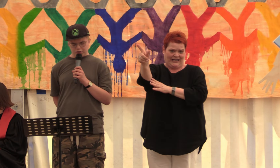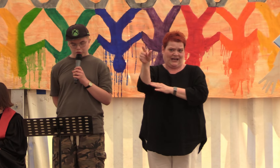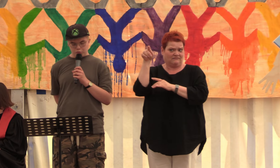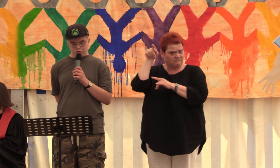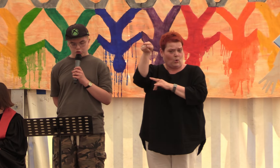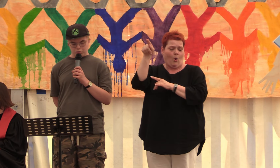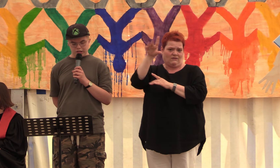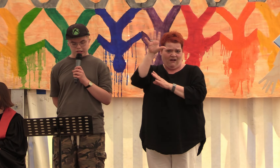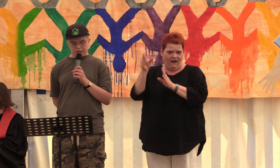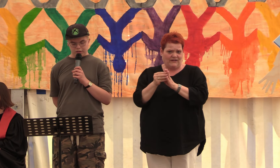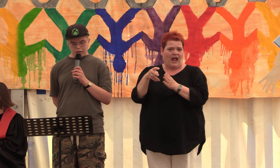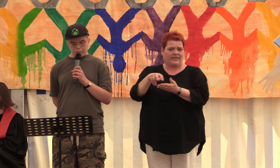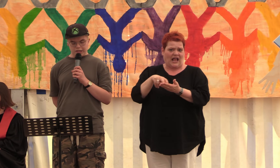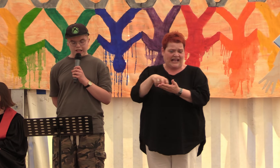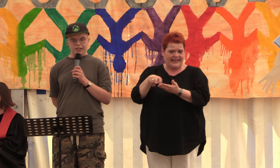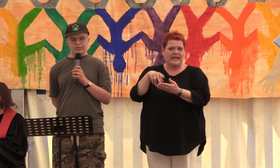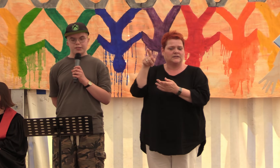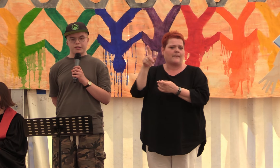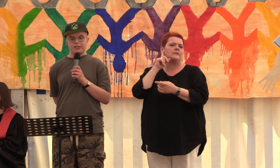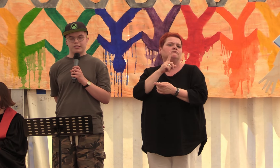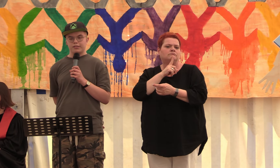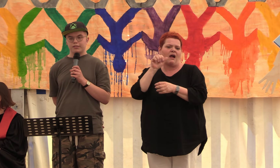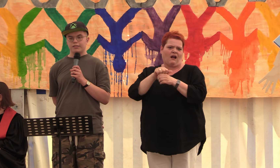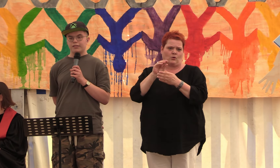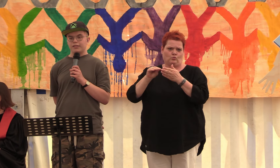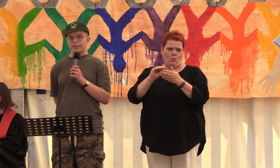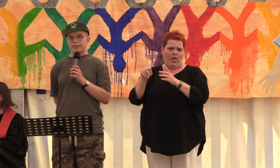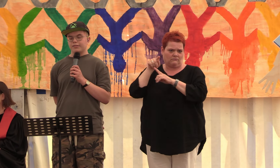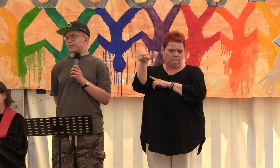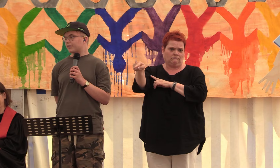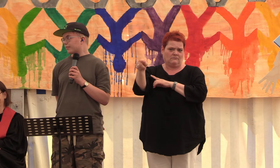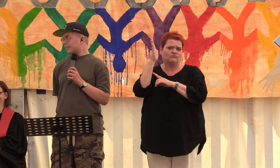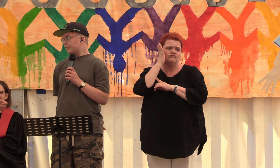Kinder sollen gut zur Schule gehen. Bitte helfen Sie mit.